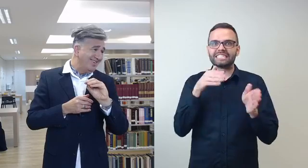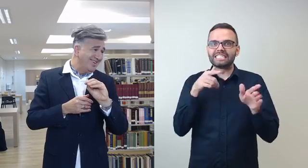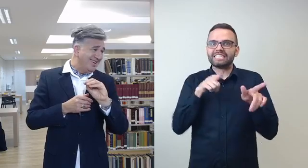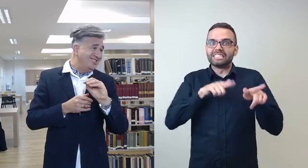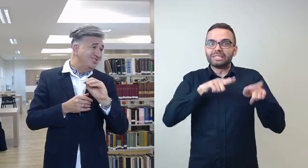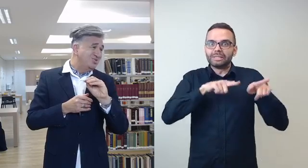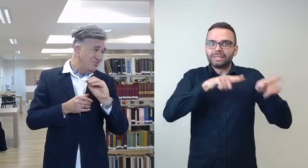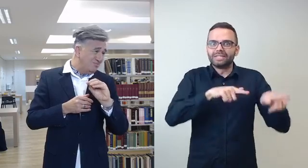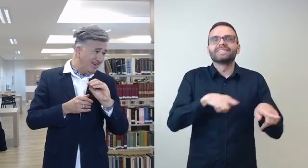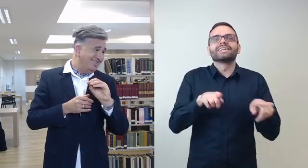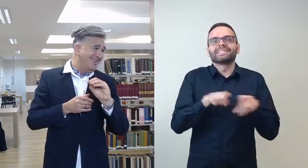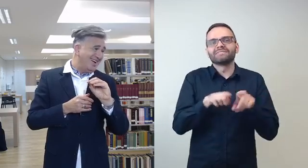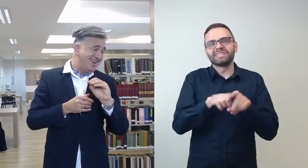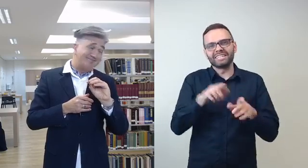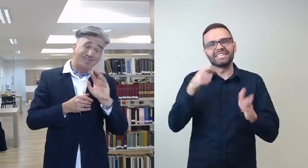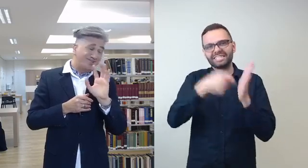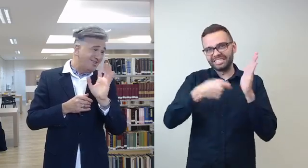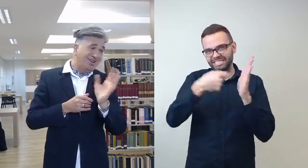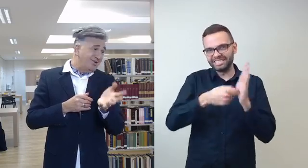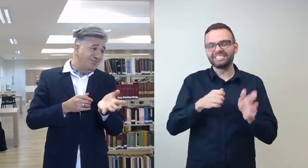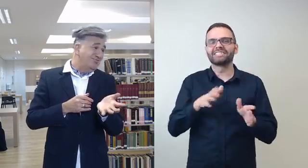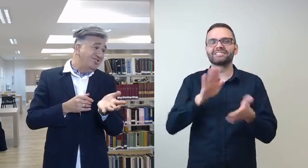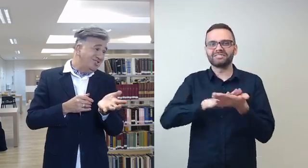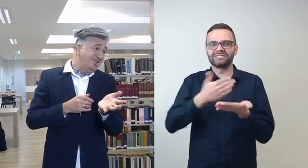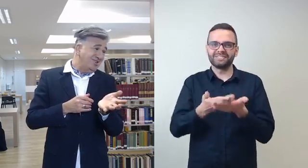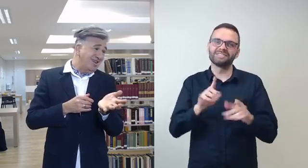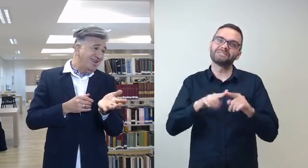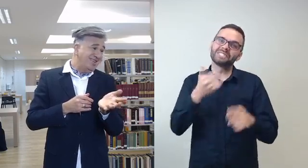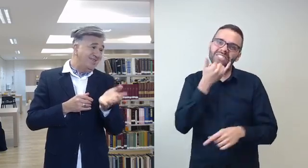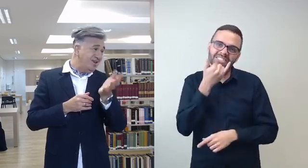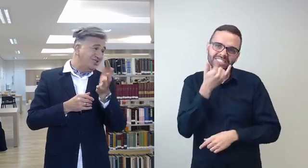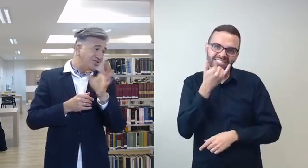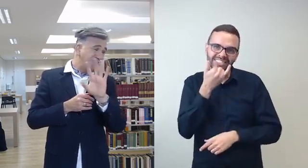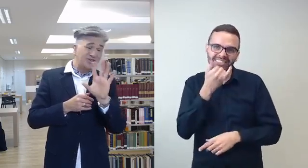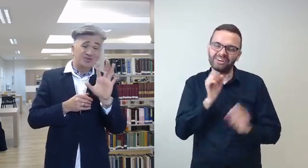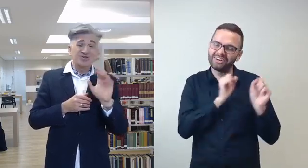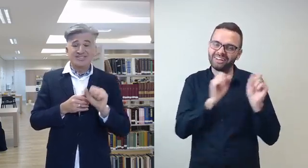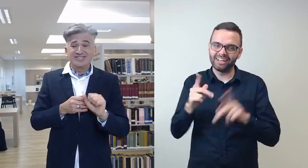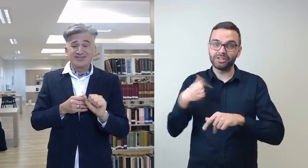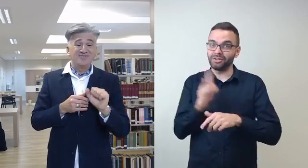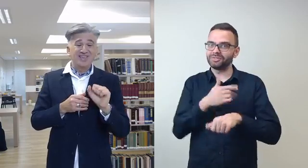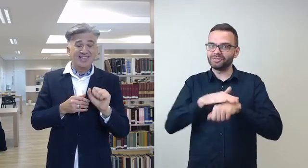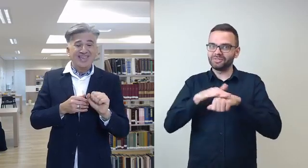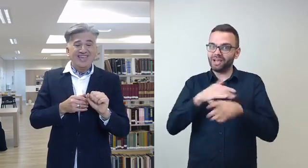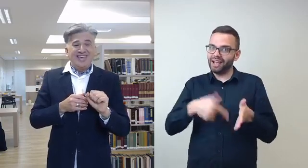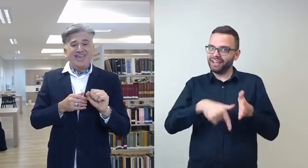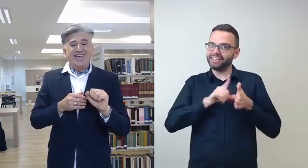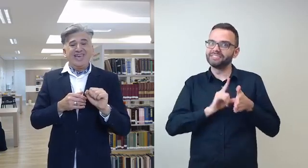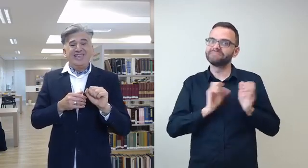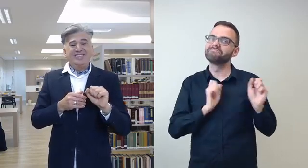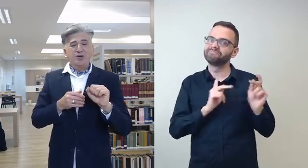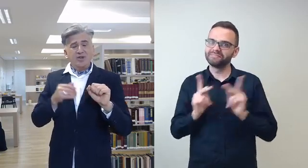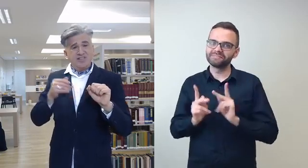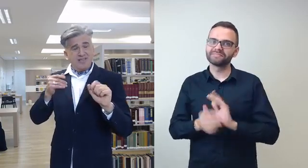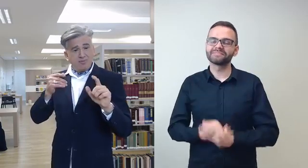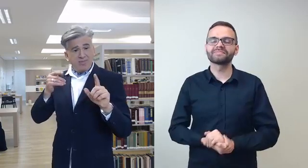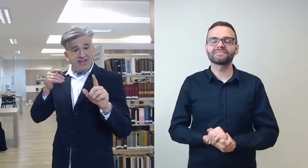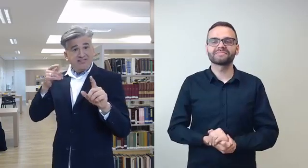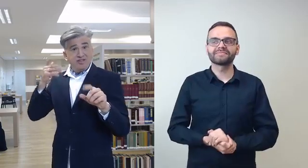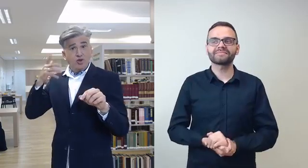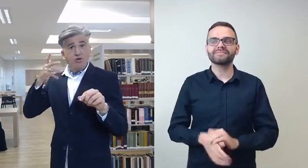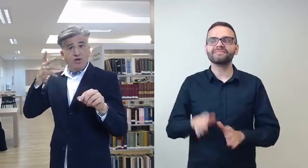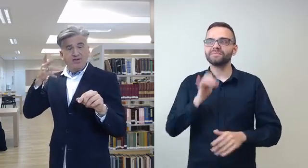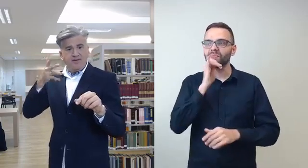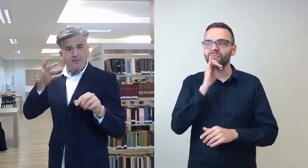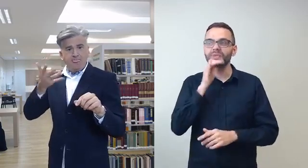acompanhar. Desculpa, tá? Mas não tem jeito, né? Ainda bem que a gente conversou antes. Vamos ver. Então, por exemplo,